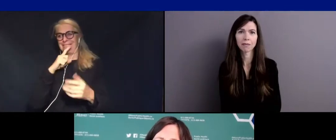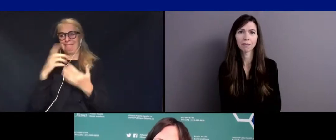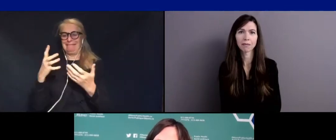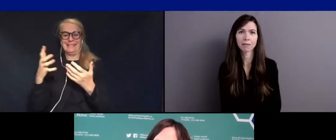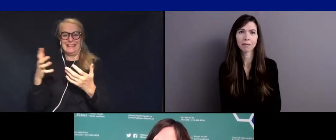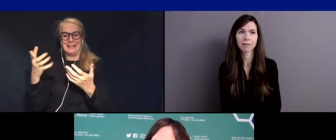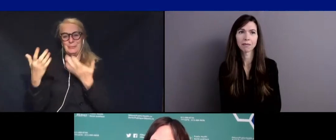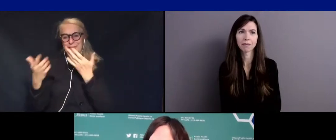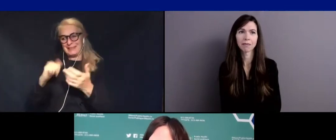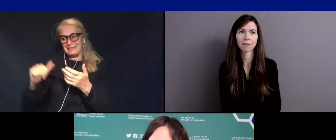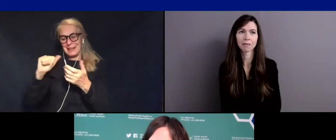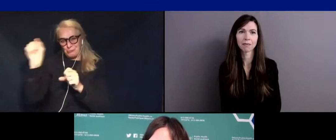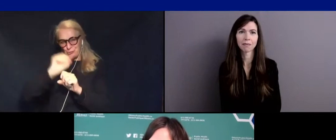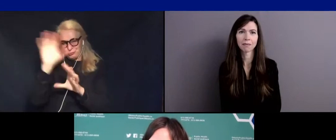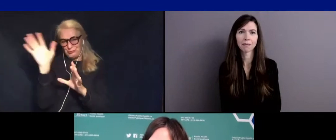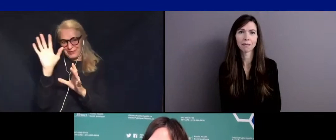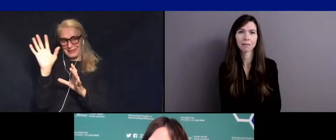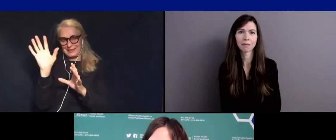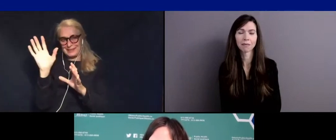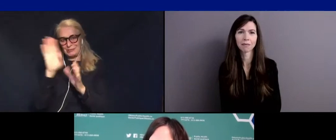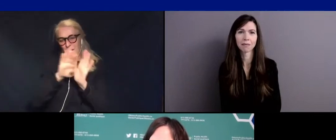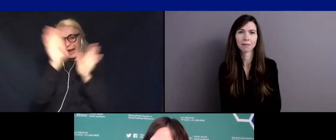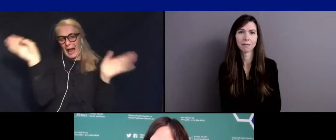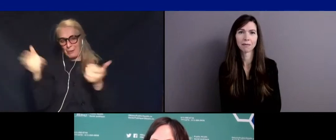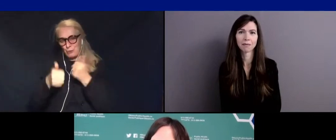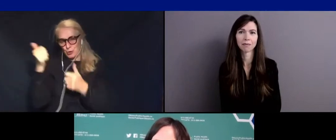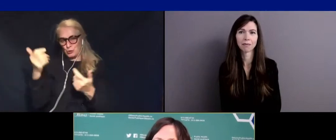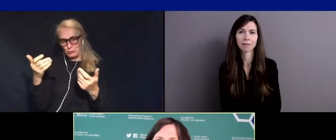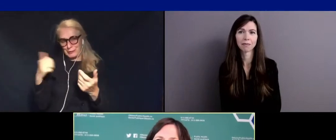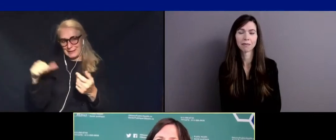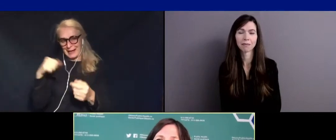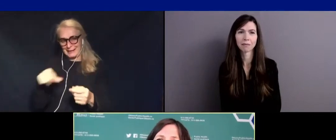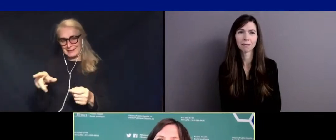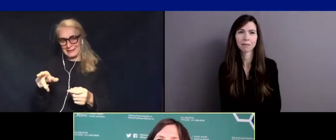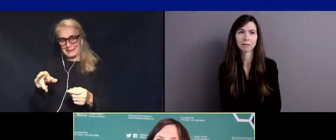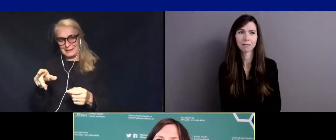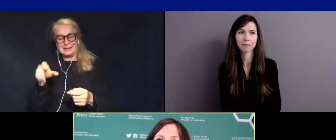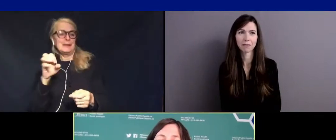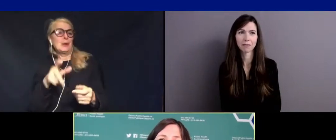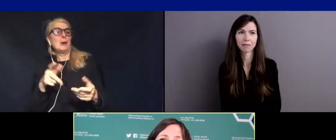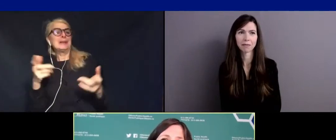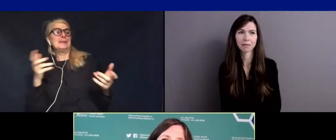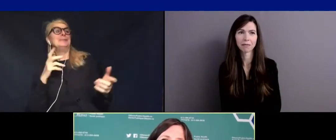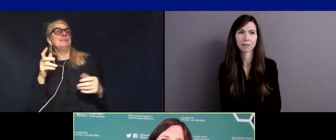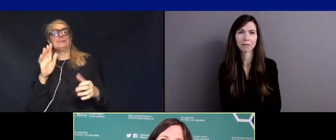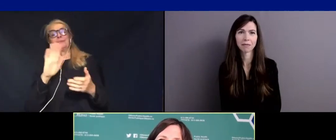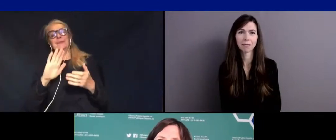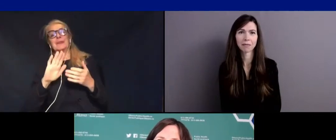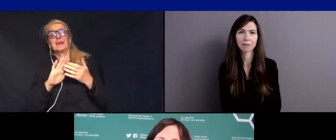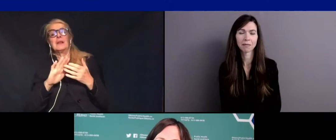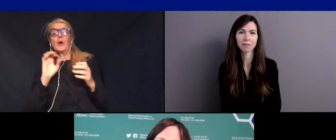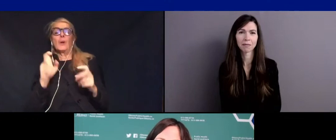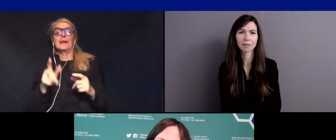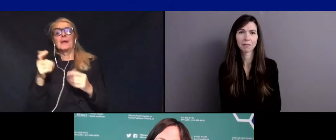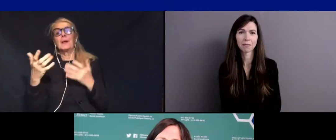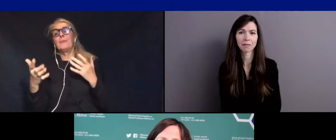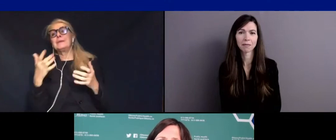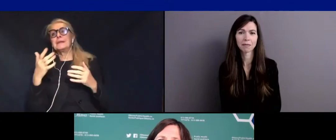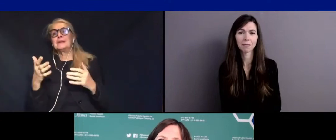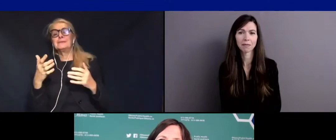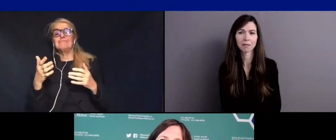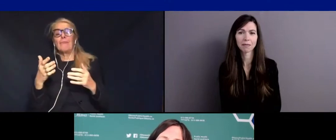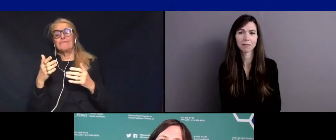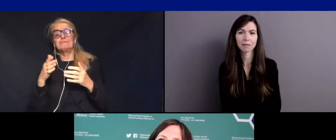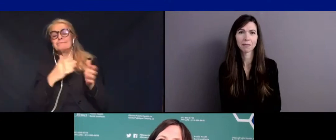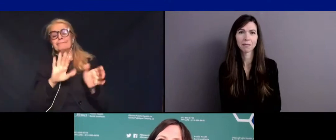peut-être clarifier de façon plus générale. OK. Ouais, si on peut passer, sinon,